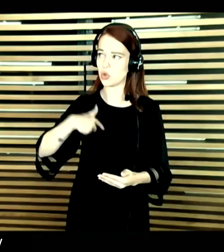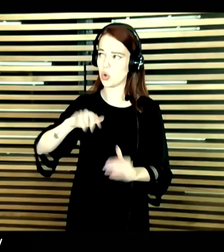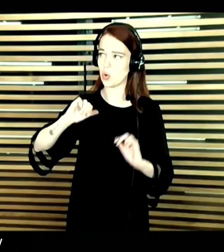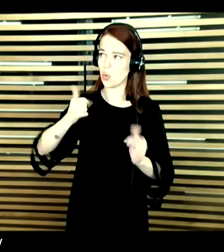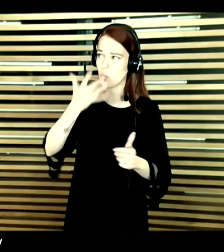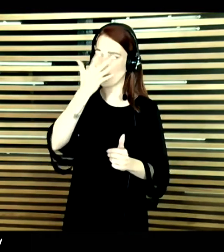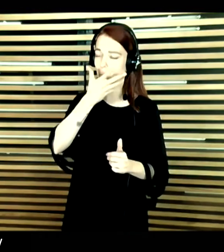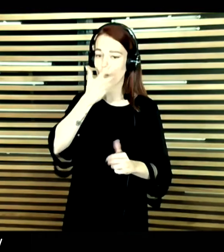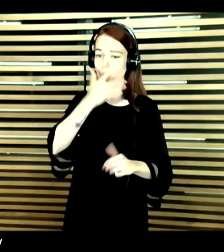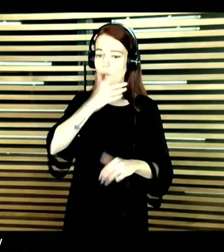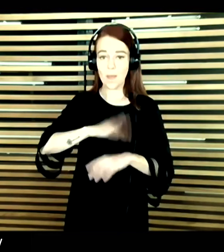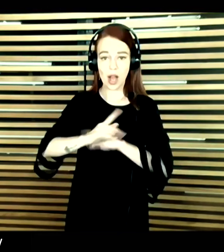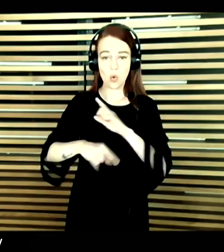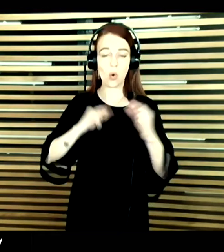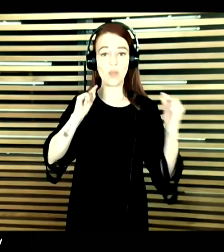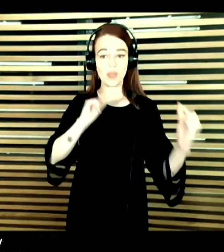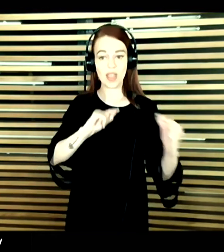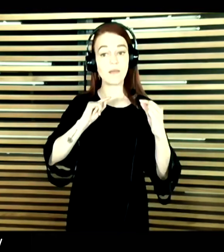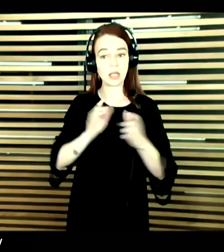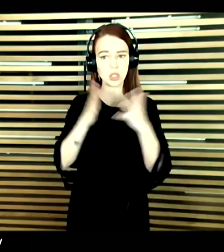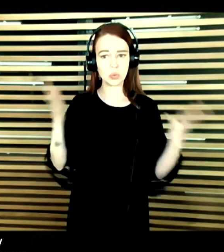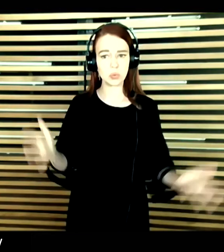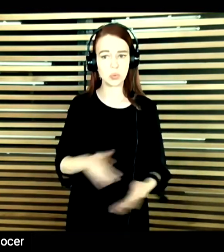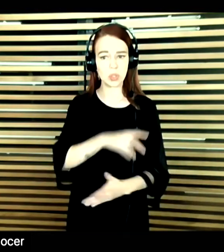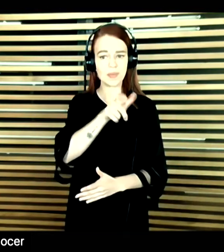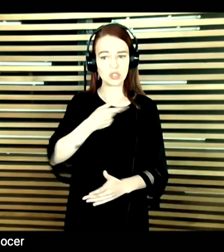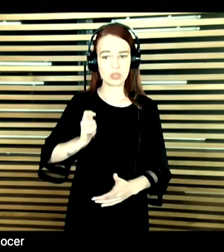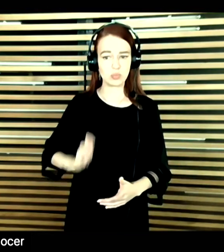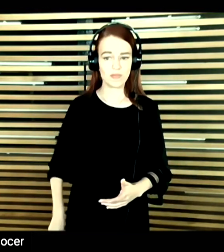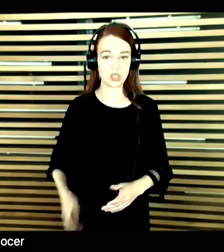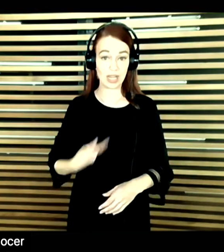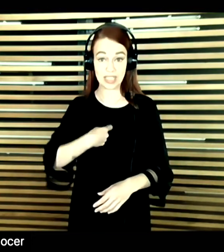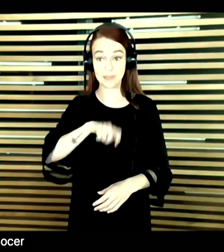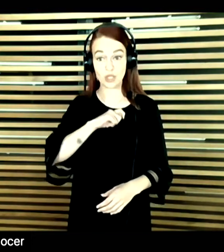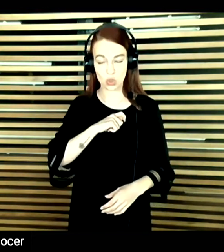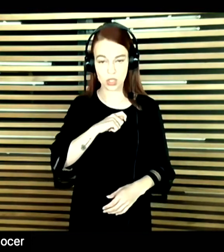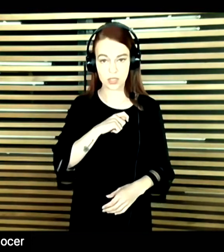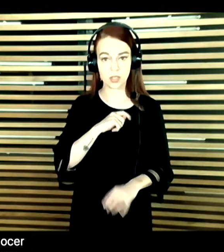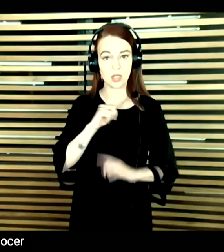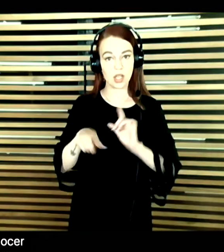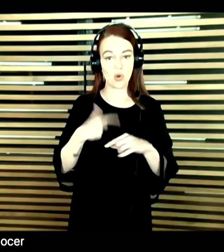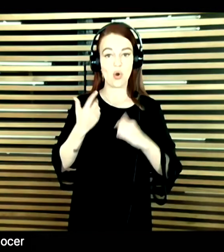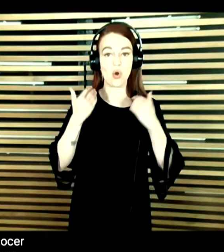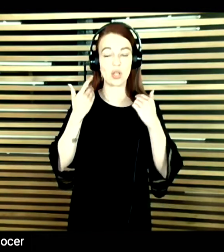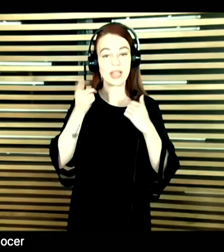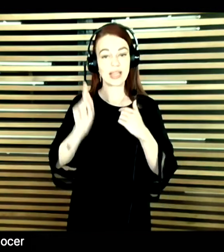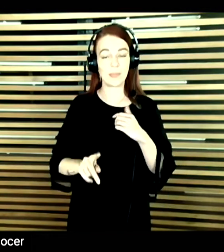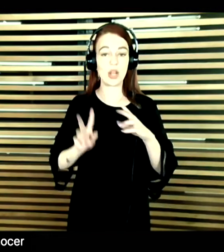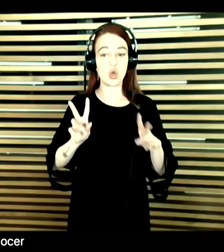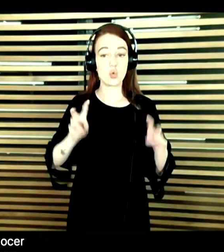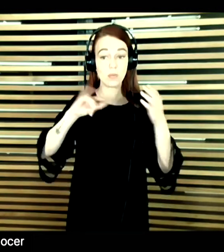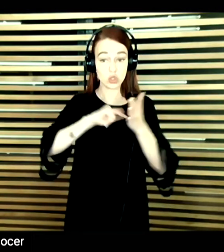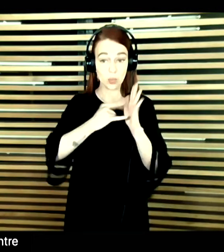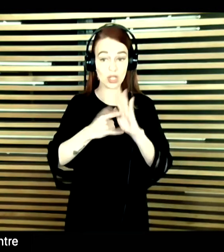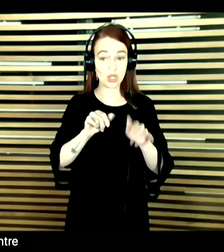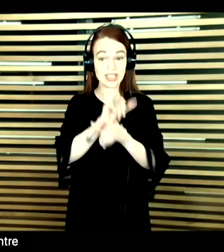fomentar el debate entre los profesionales españoles y desarrollar nuevos proyectos de forma